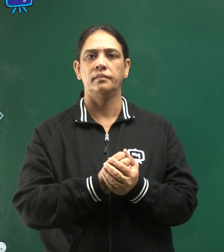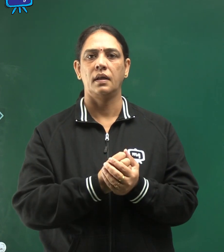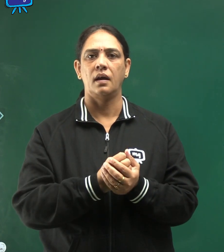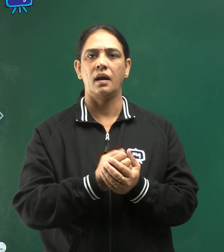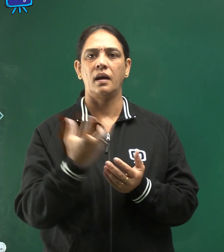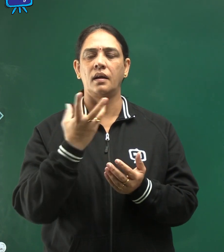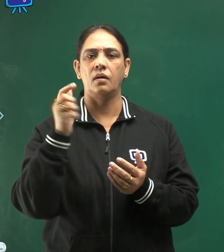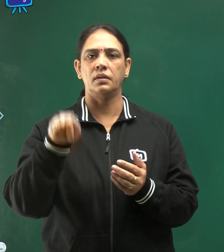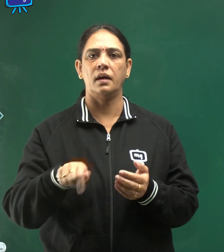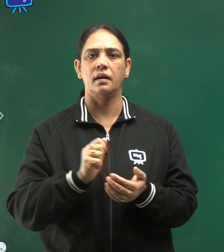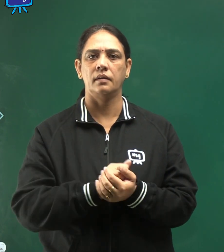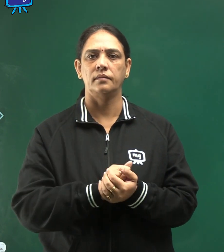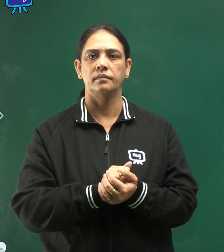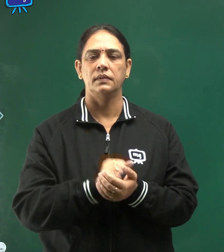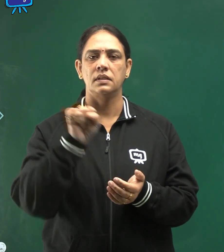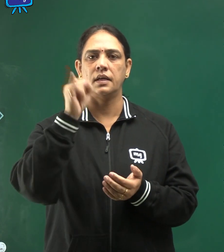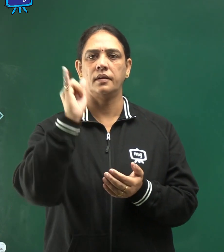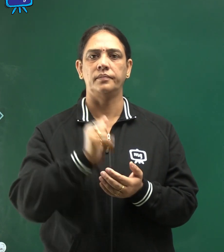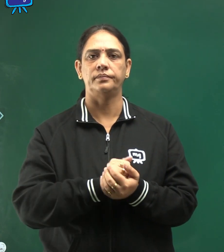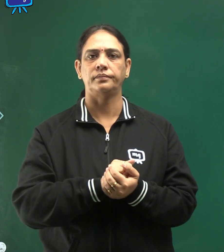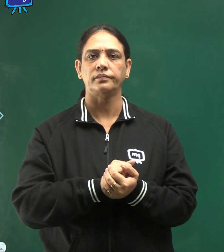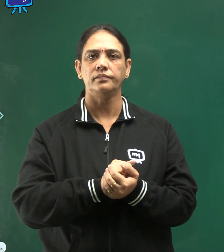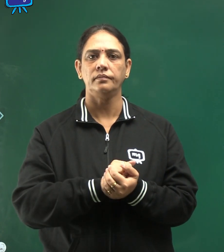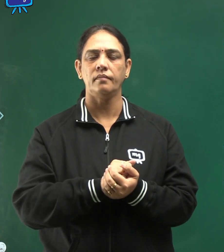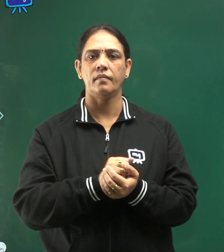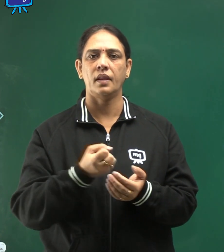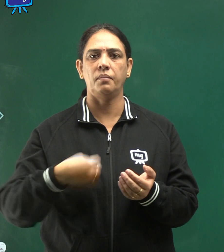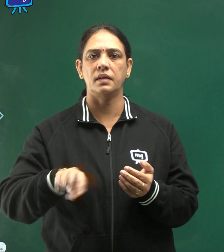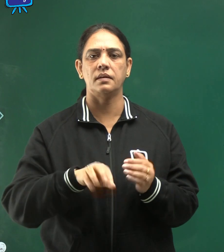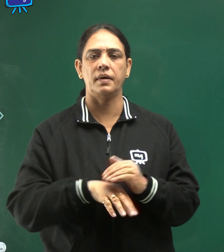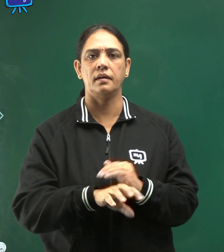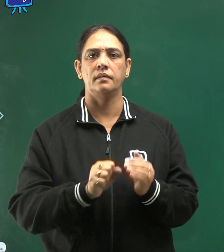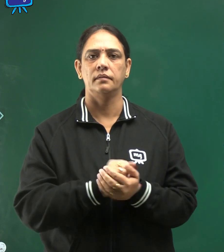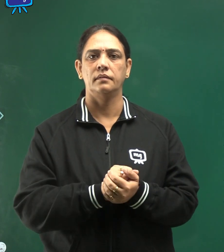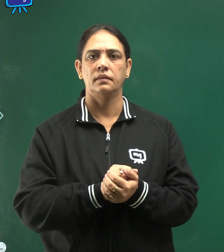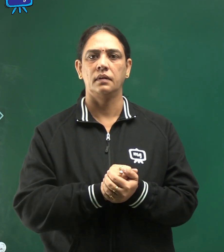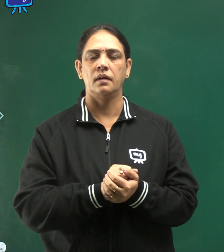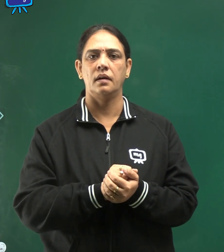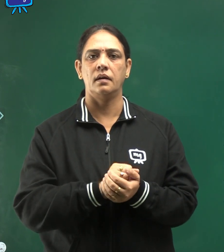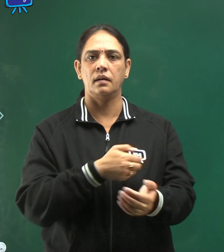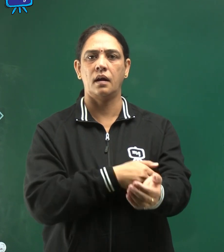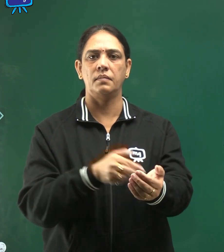कितने होते हैं? 6। पासे में विषम अंक